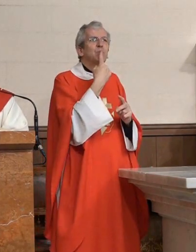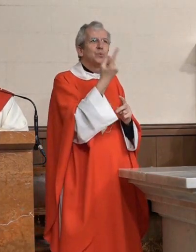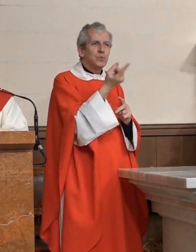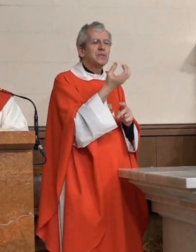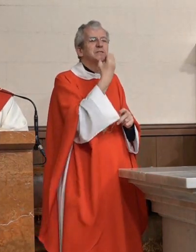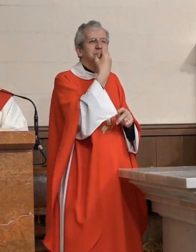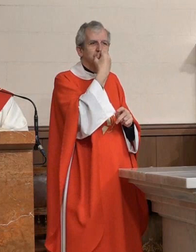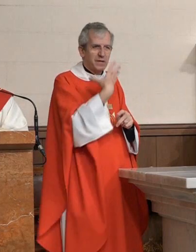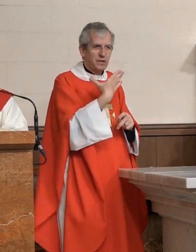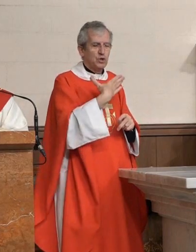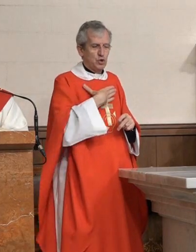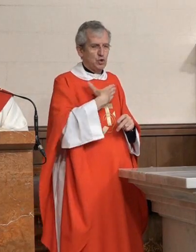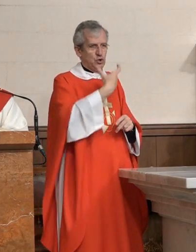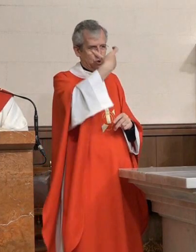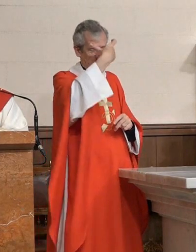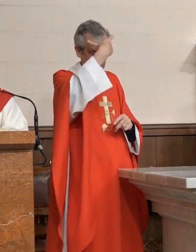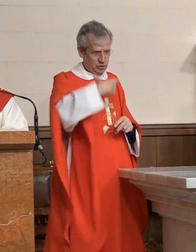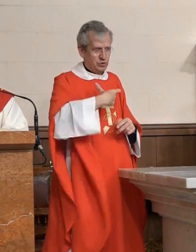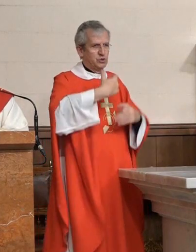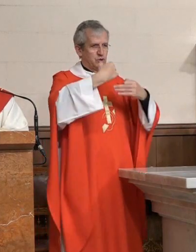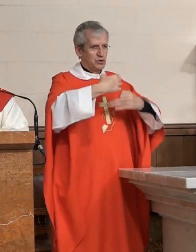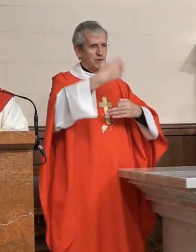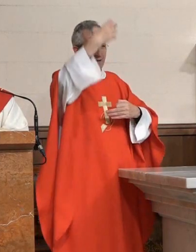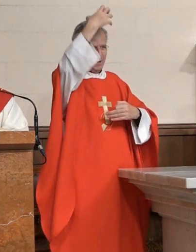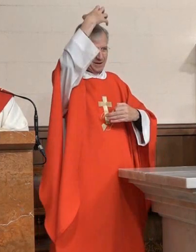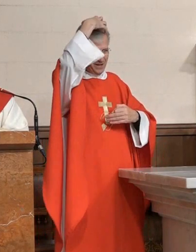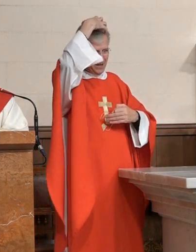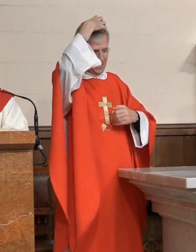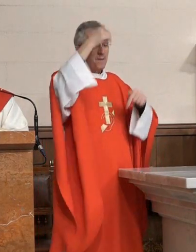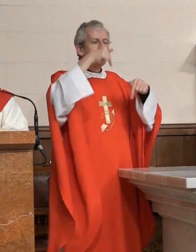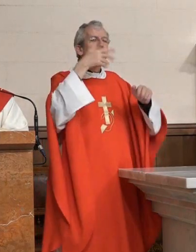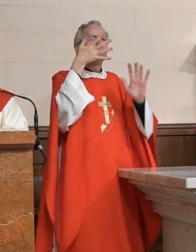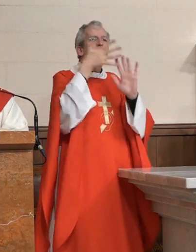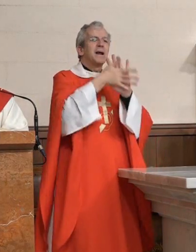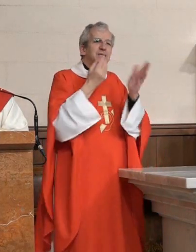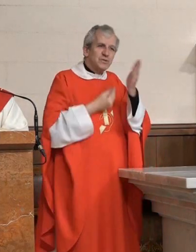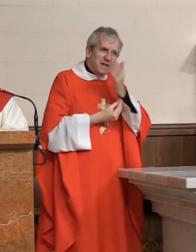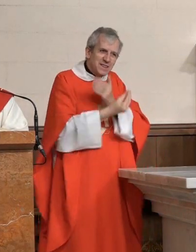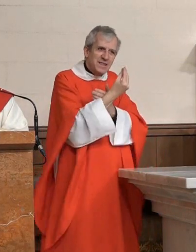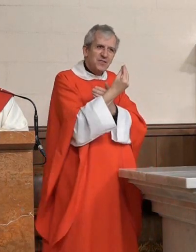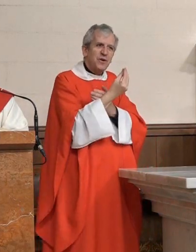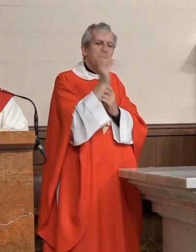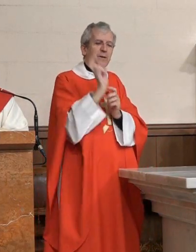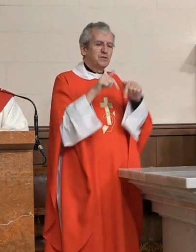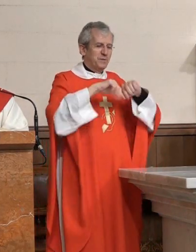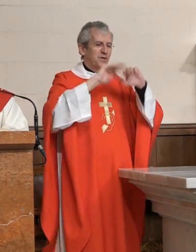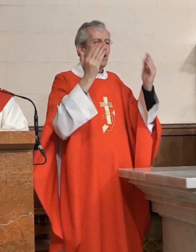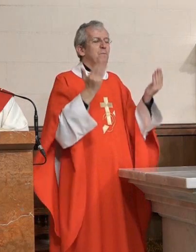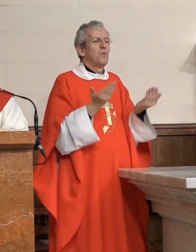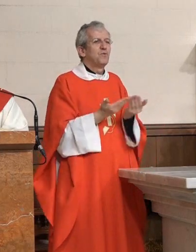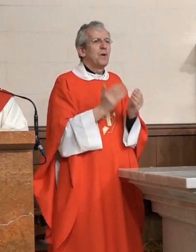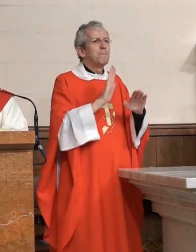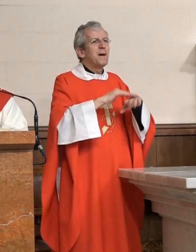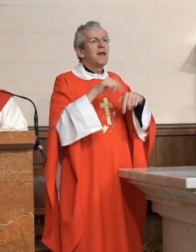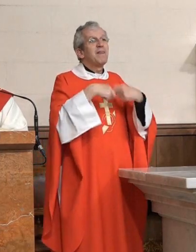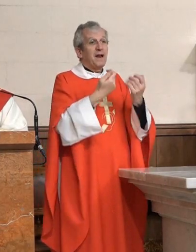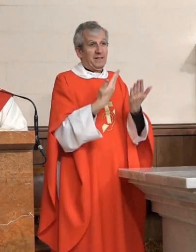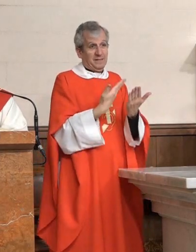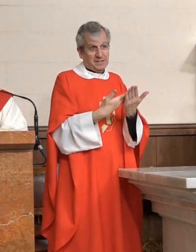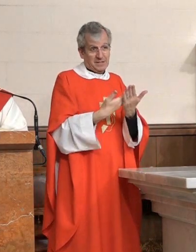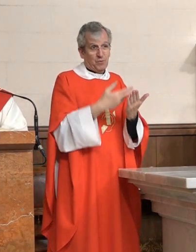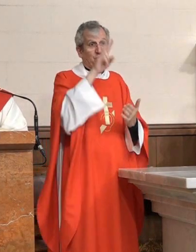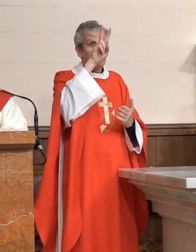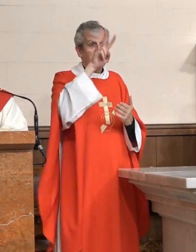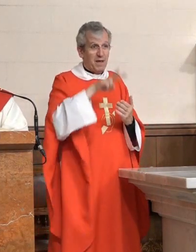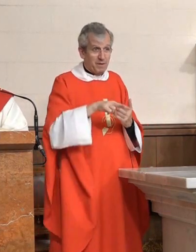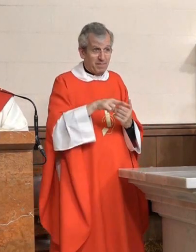dices, soy rey. Yo para esto he nacido y para esto he venido al mundo, para dar testimonio de la